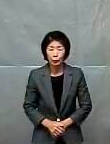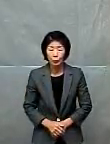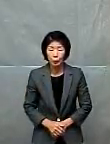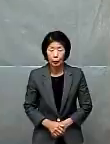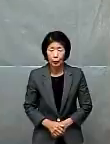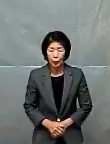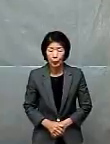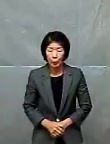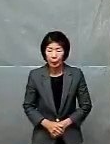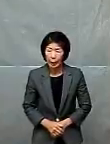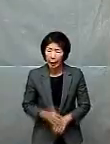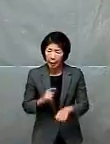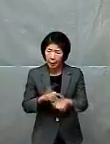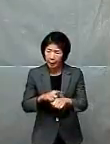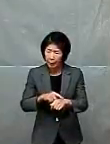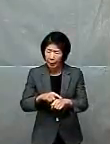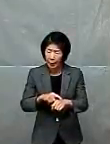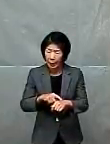6時間ほど遅れたと、